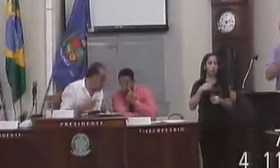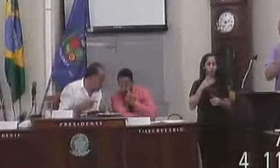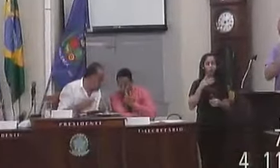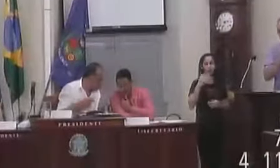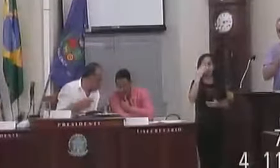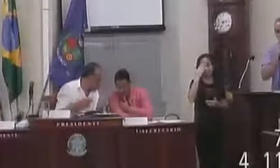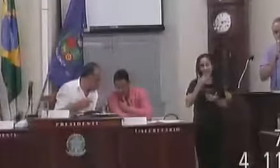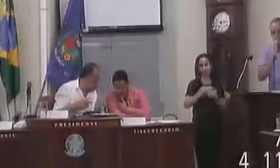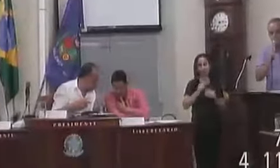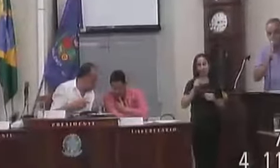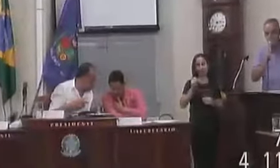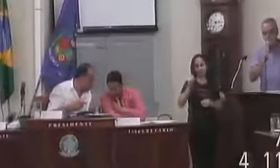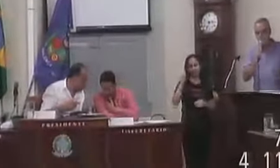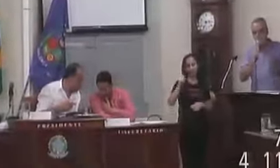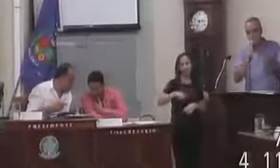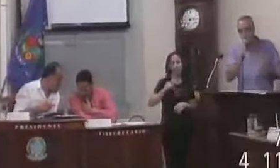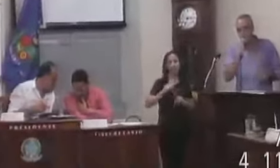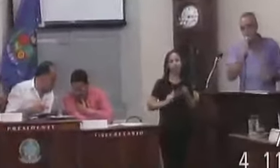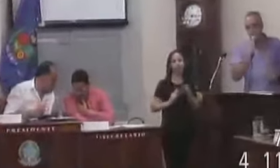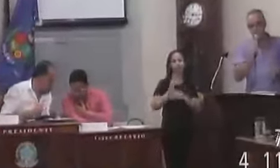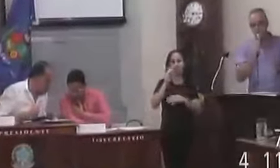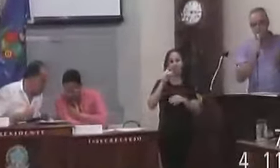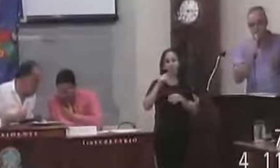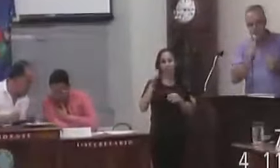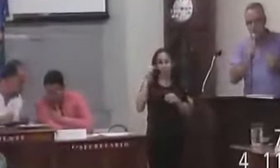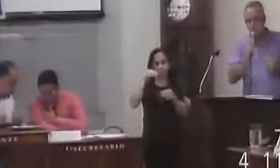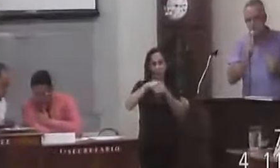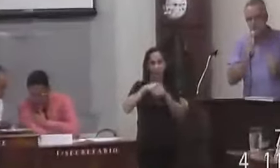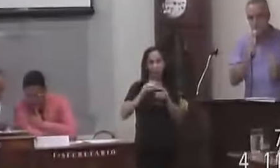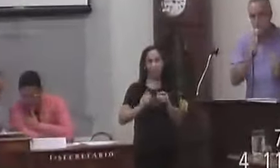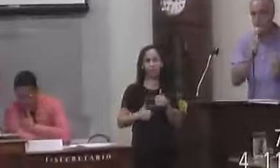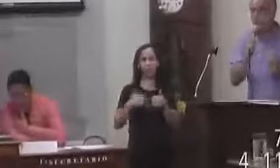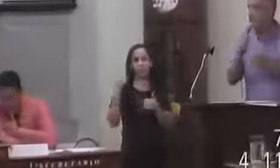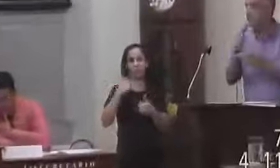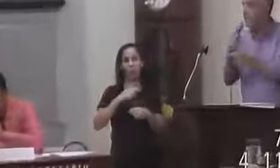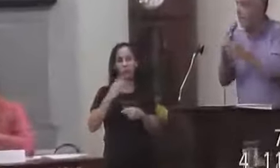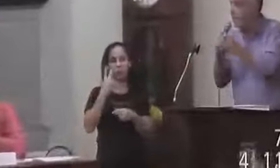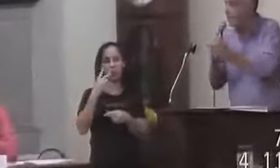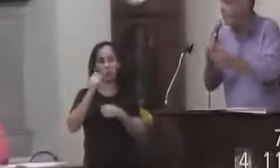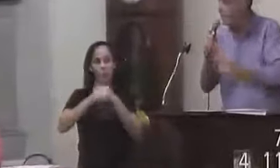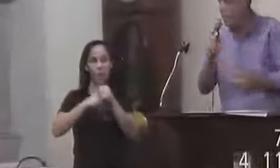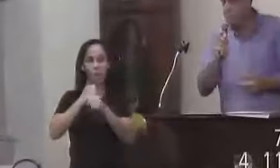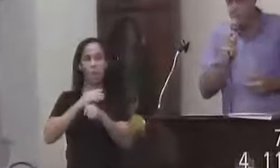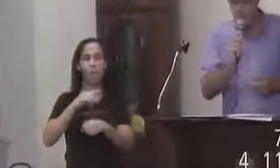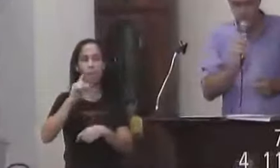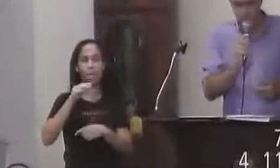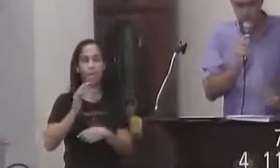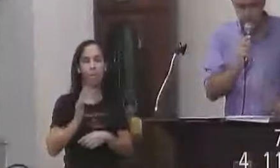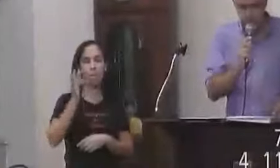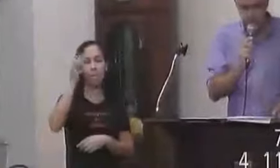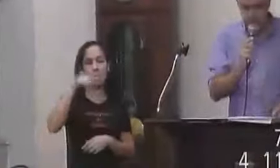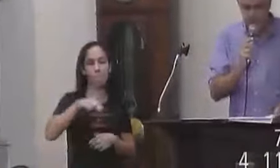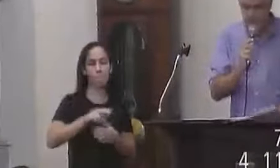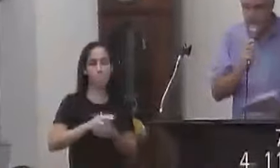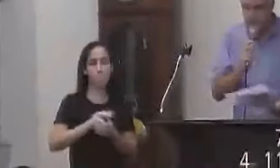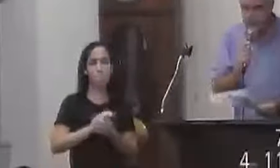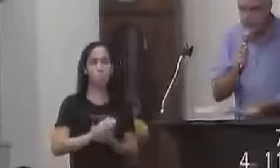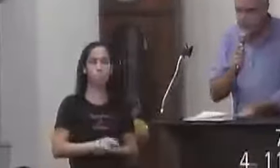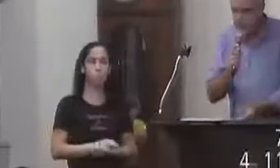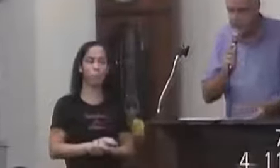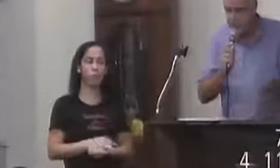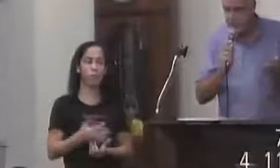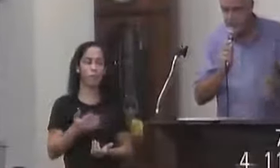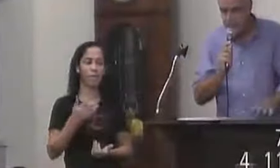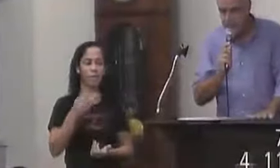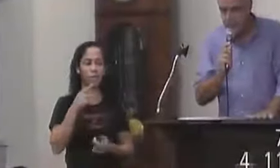Muito Nesse Governo E tenho Certeza Que muitas Coisas Boas Ainda Virão Para Município De Valença E